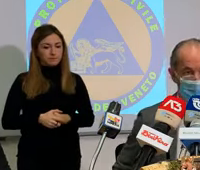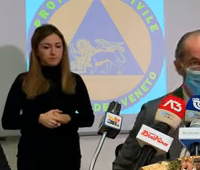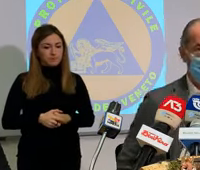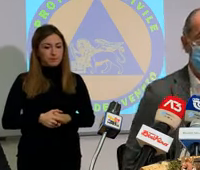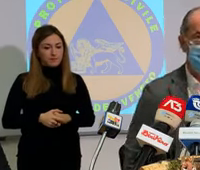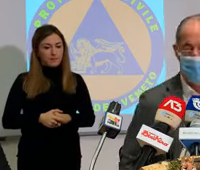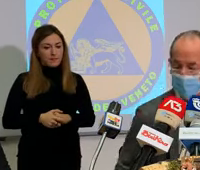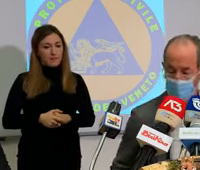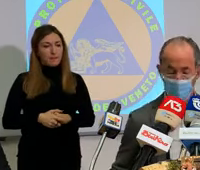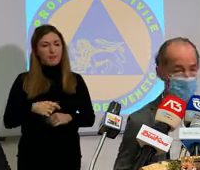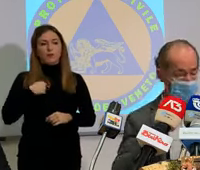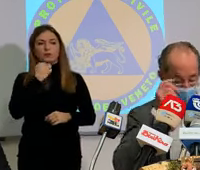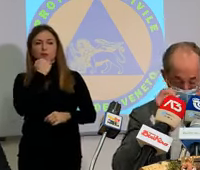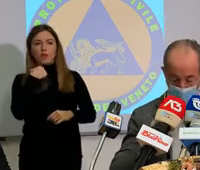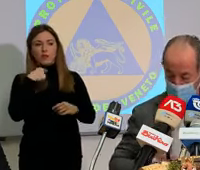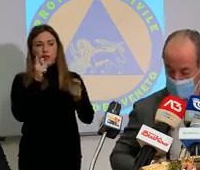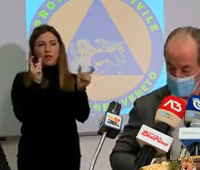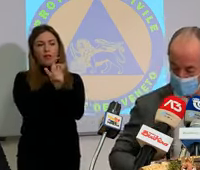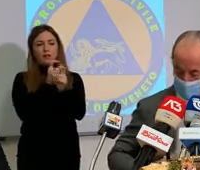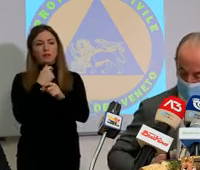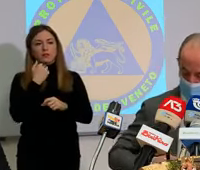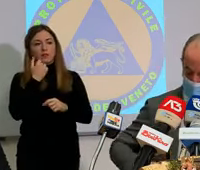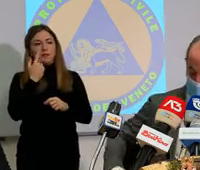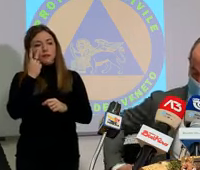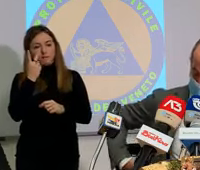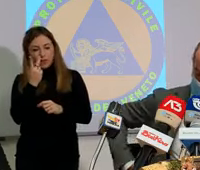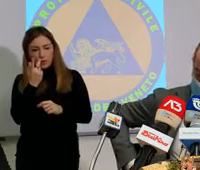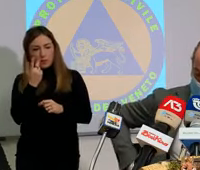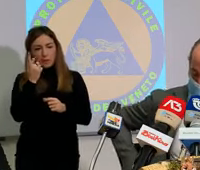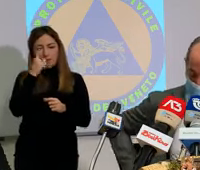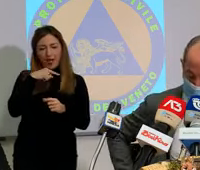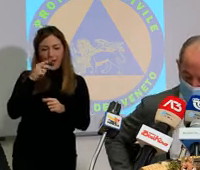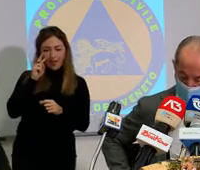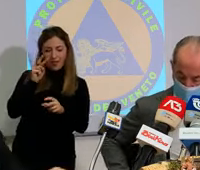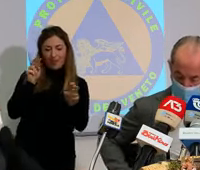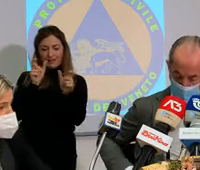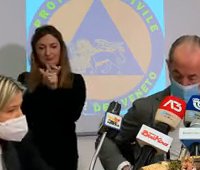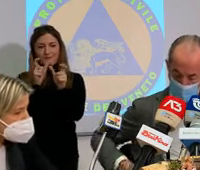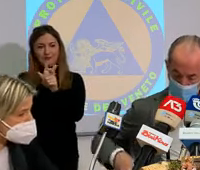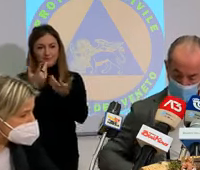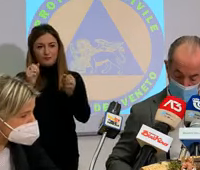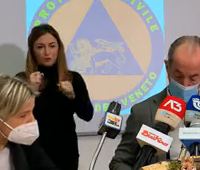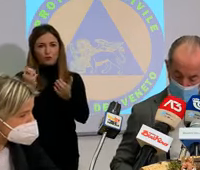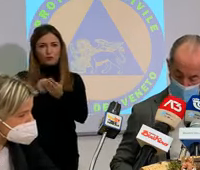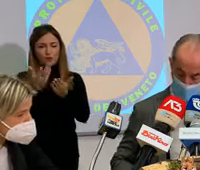invertito io le corps scusate siccome non ci vedo tanto bene succedono queste robe